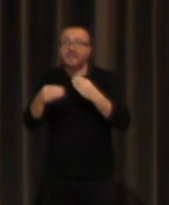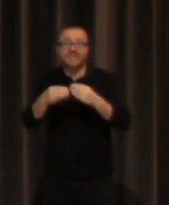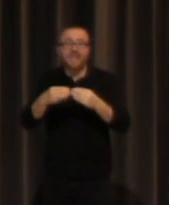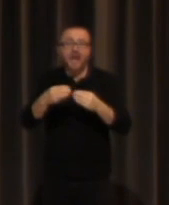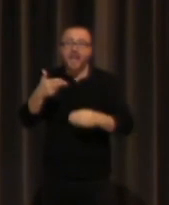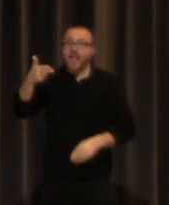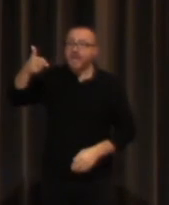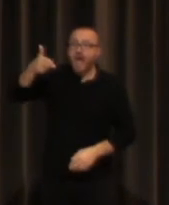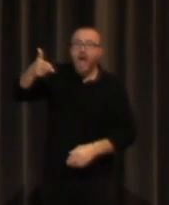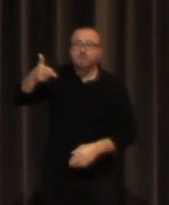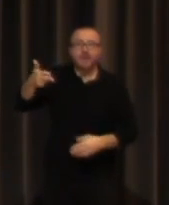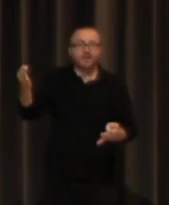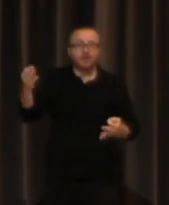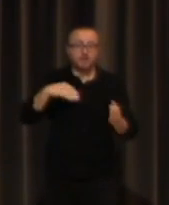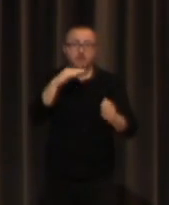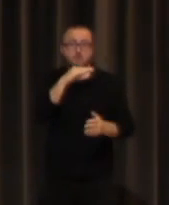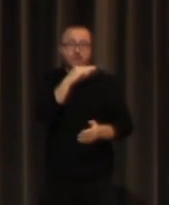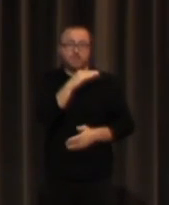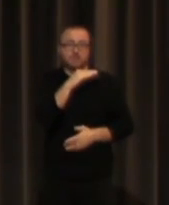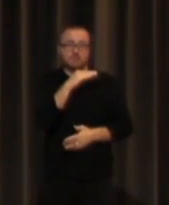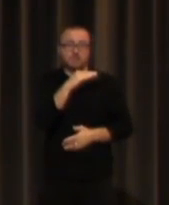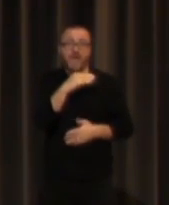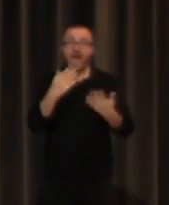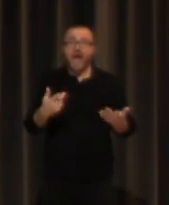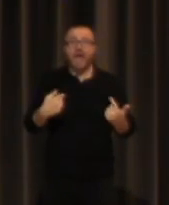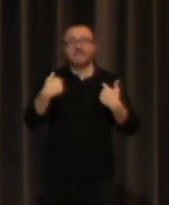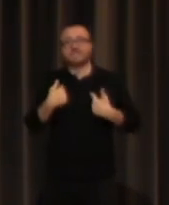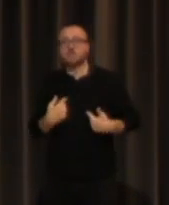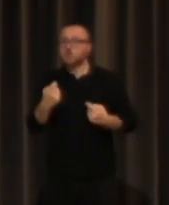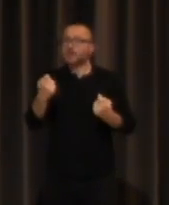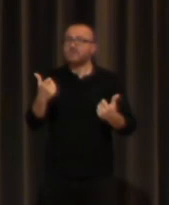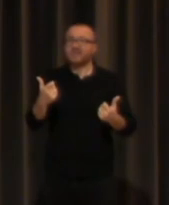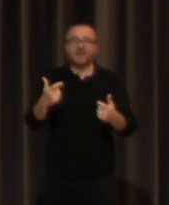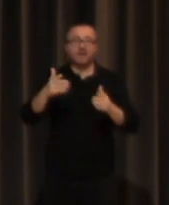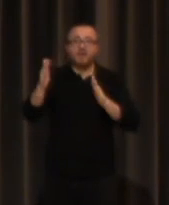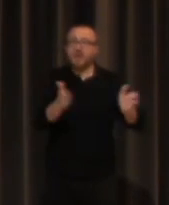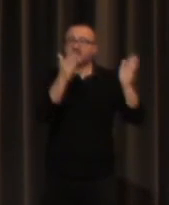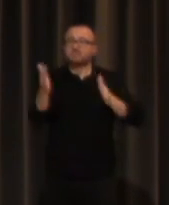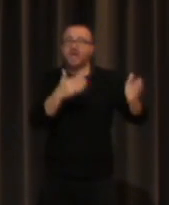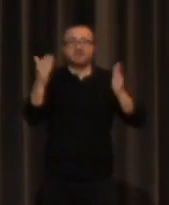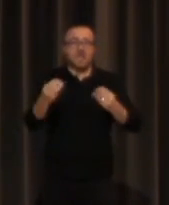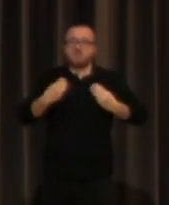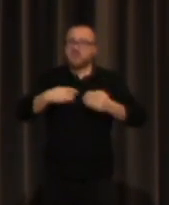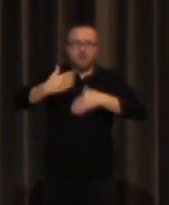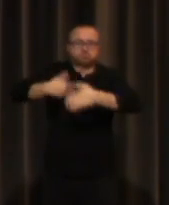aquí la consciència de que estem perdent les coses, això, neix molt